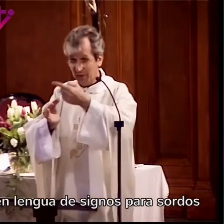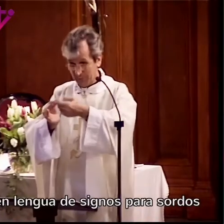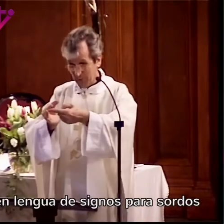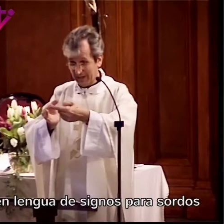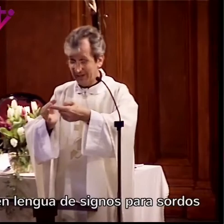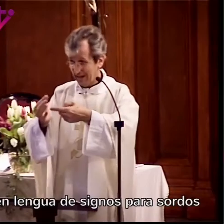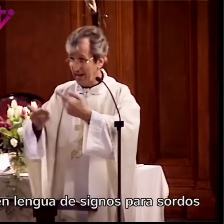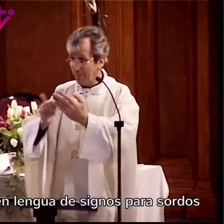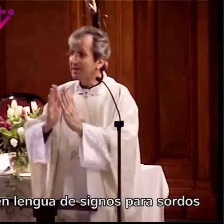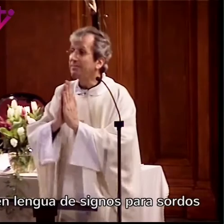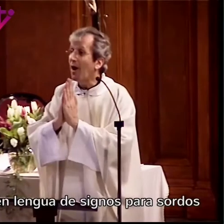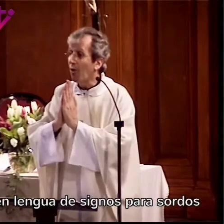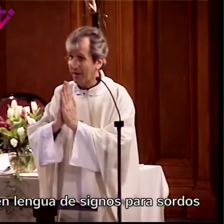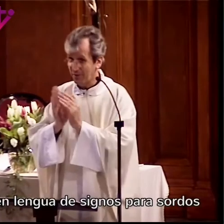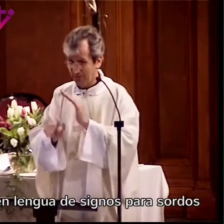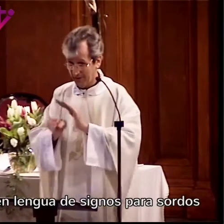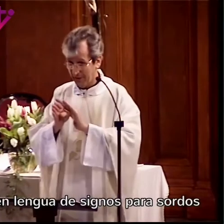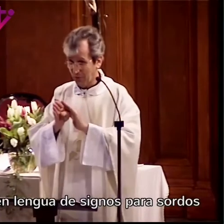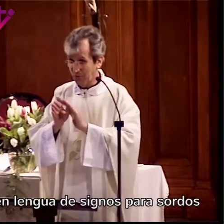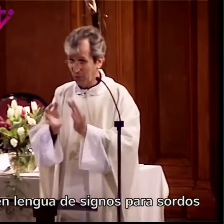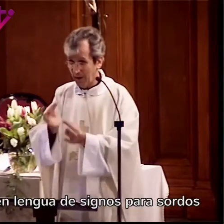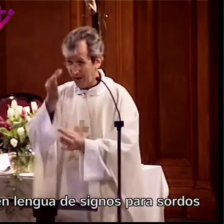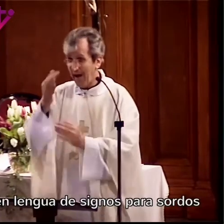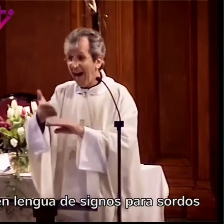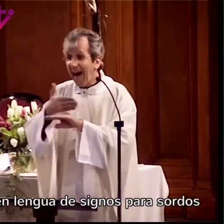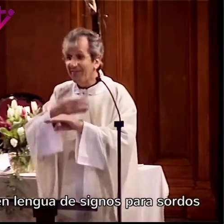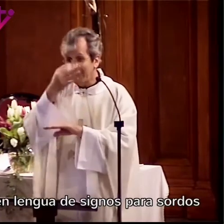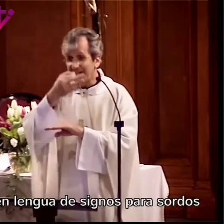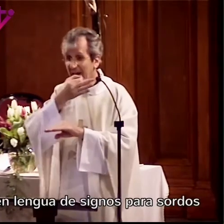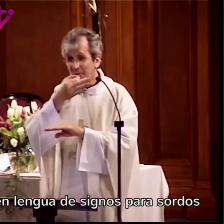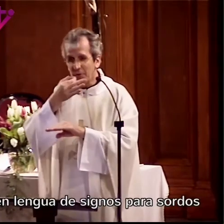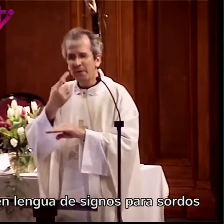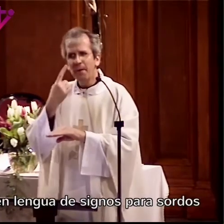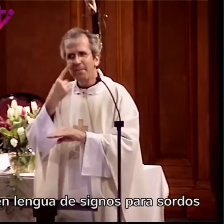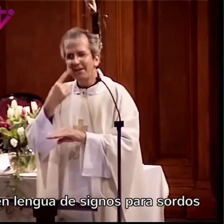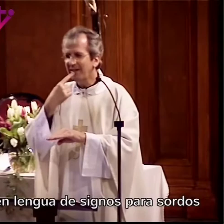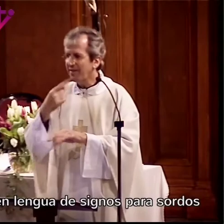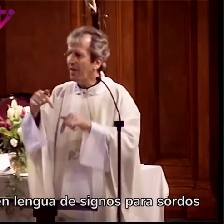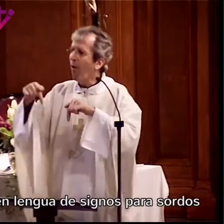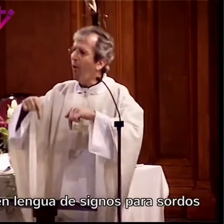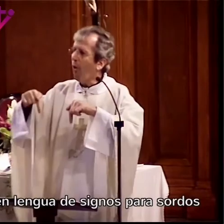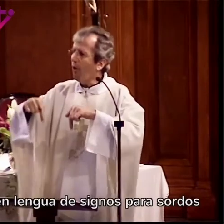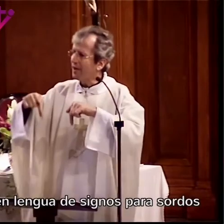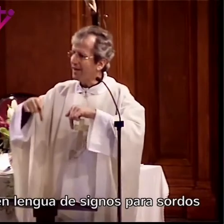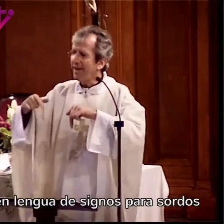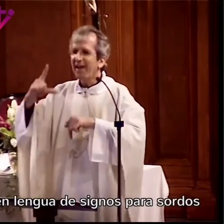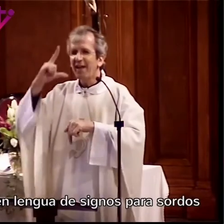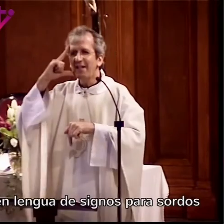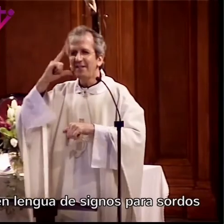después en la misma oración que continúa antes de la comunión, veréis que dice hoy el día